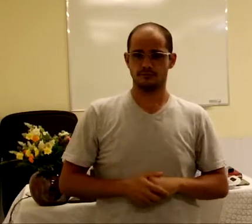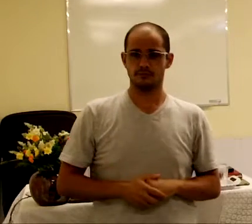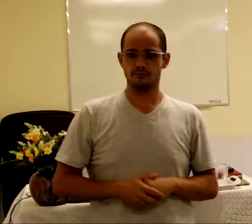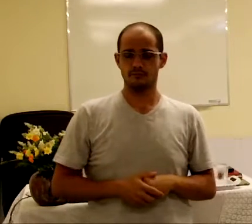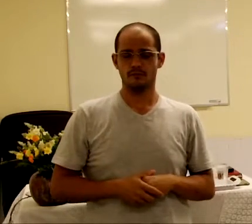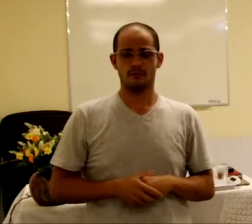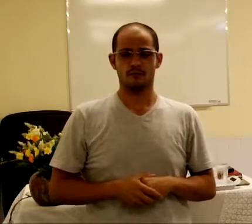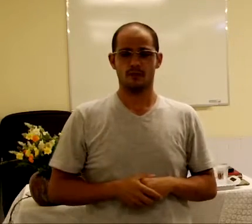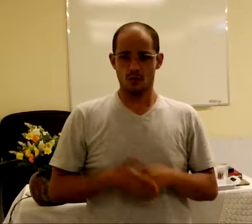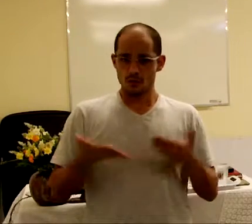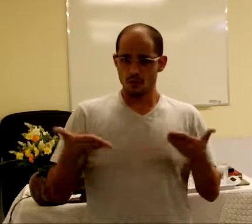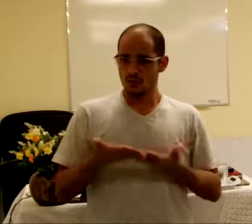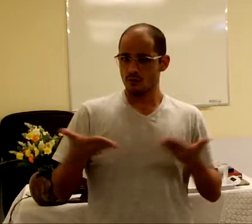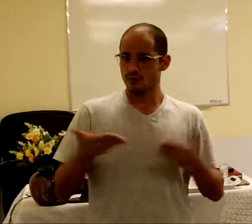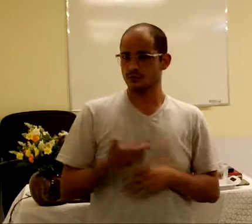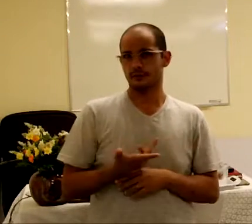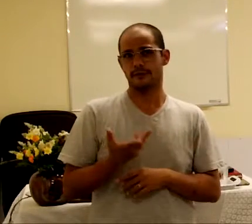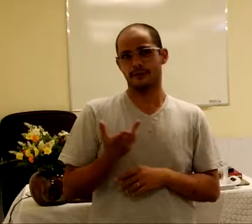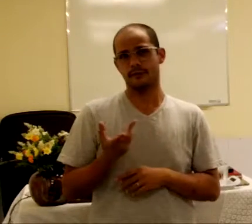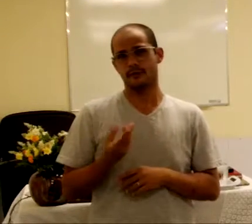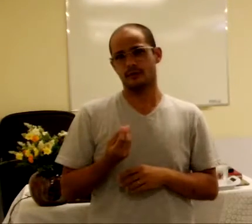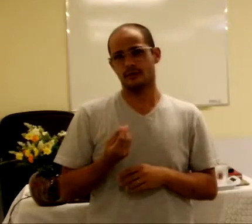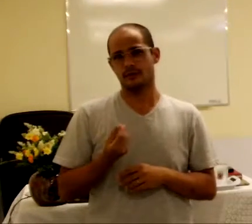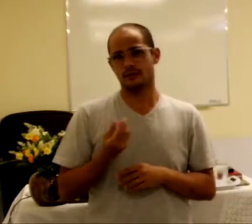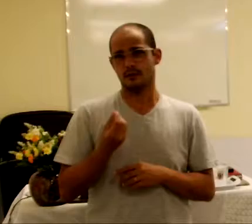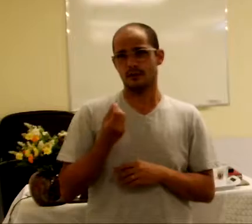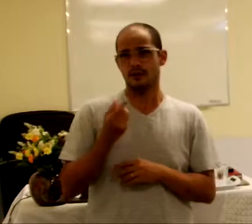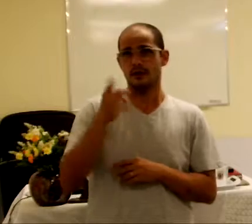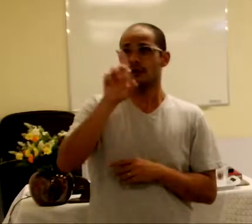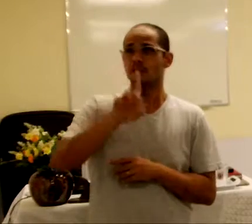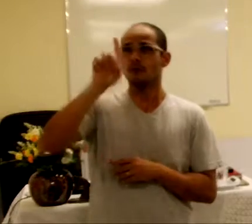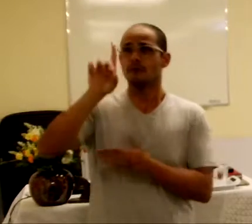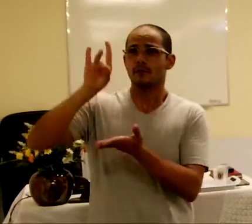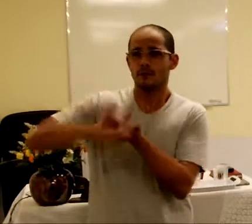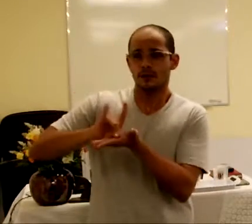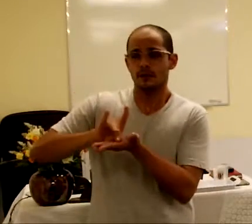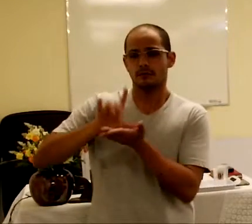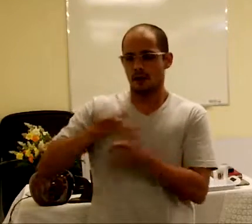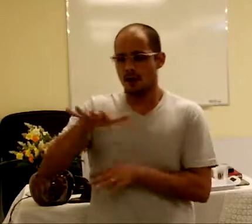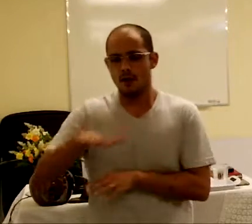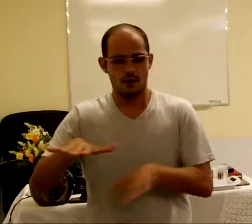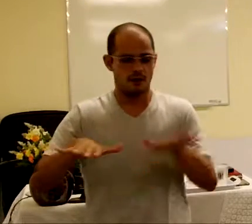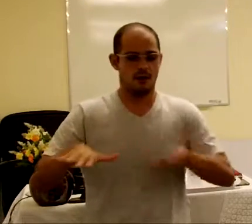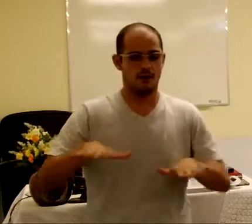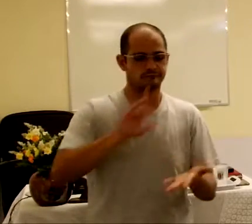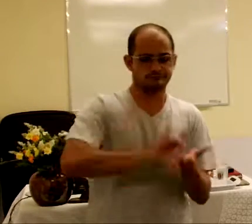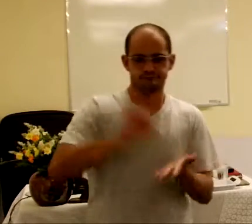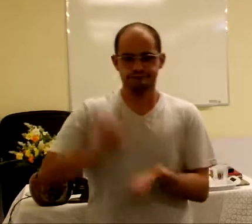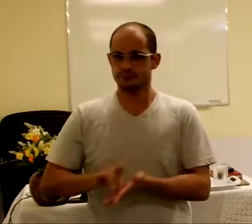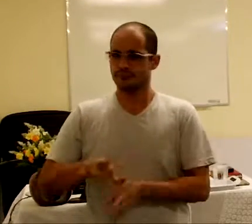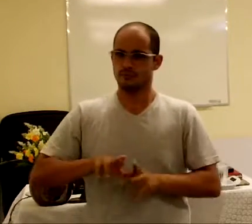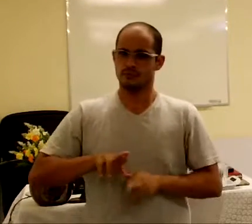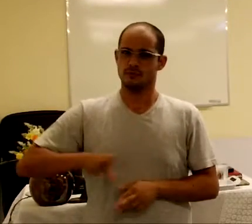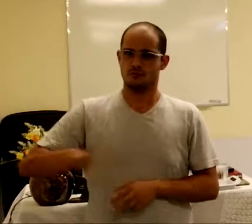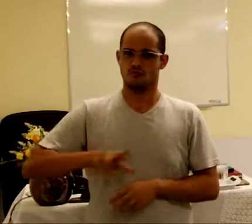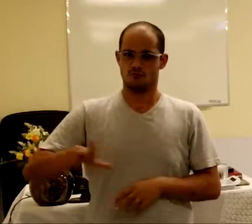sobre isso, de que a verdade sobre Deus está nesse ou naquele campo religioso. Pelo contrário,